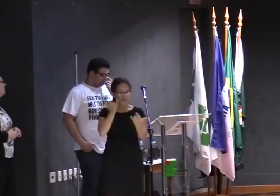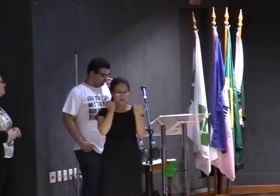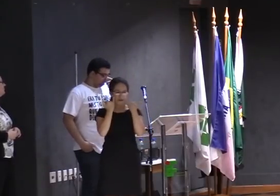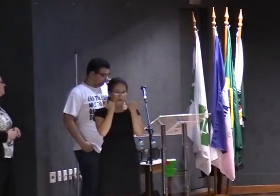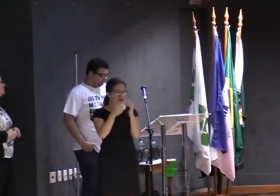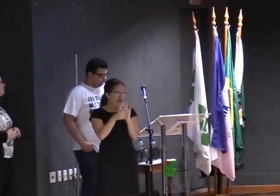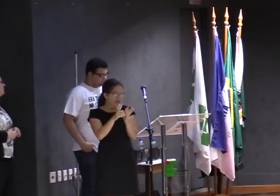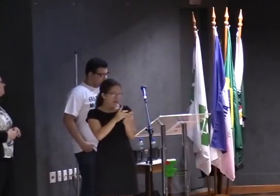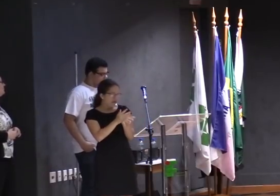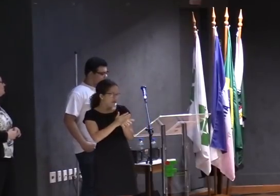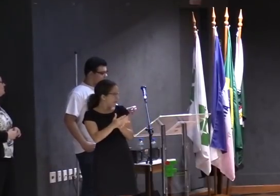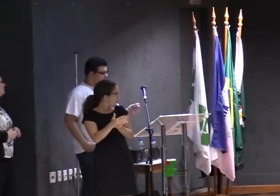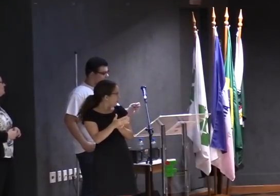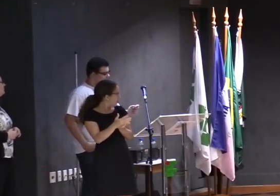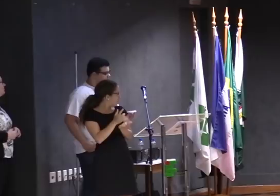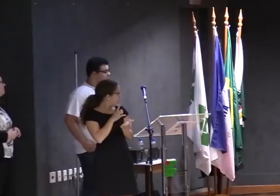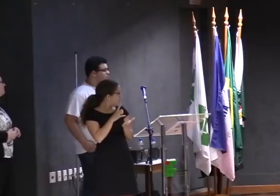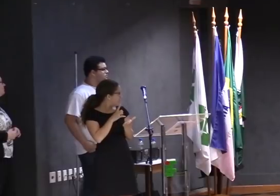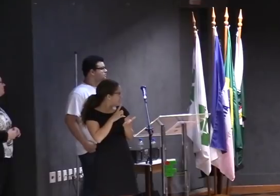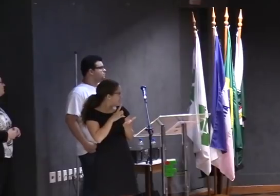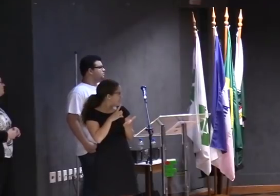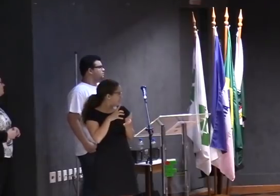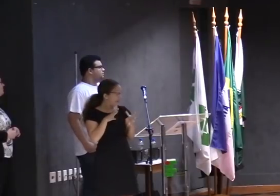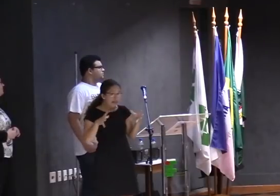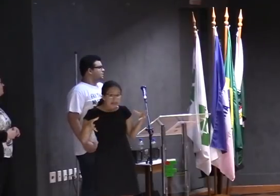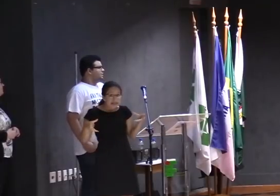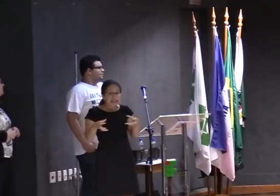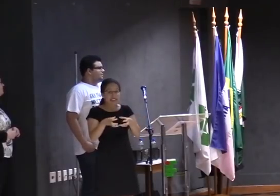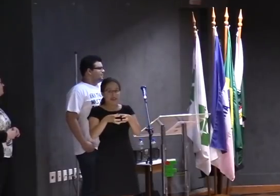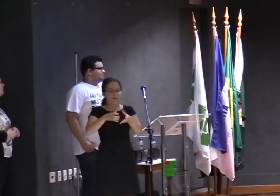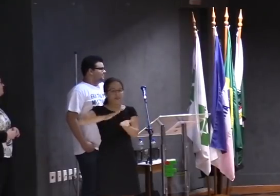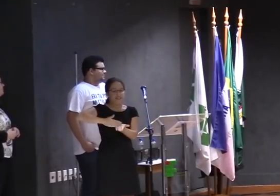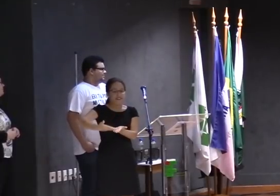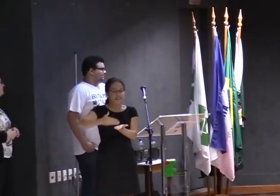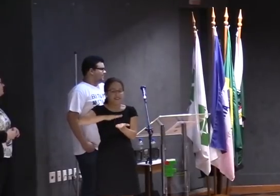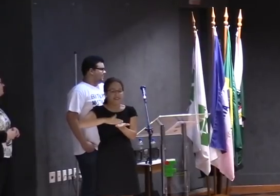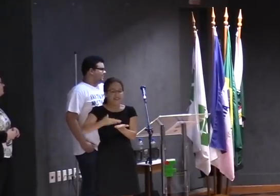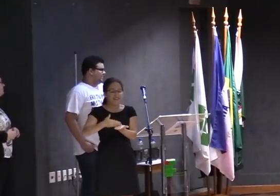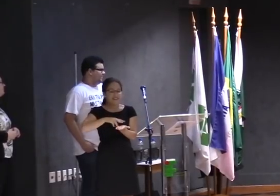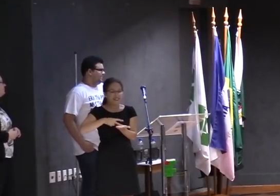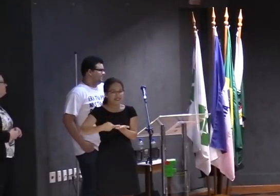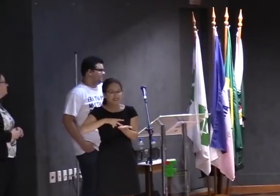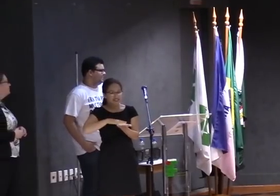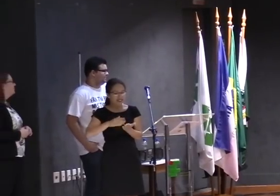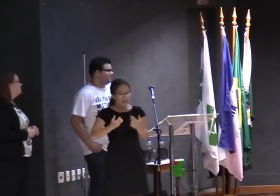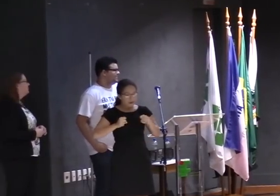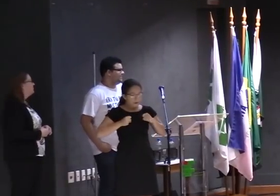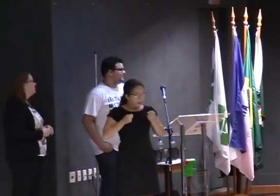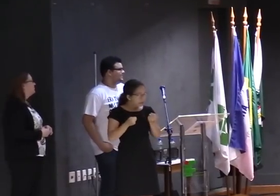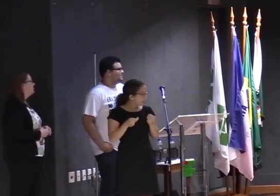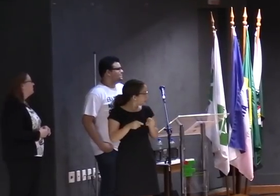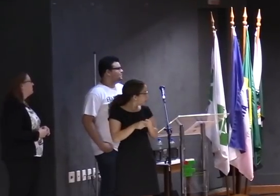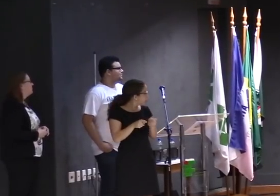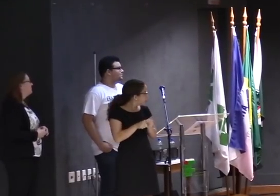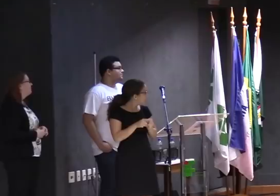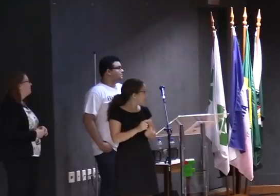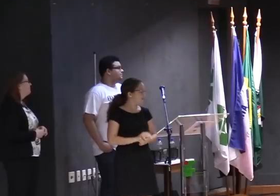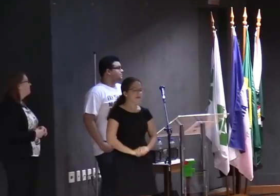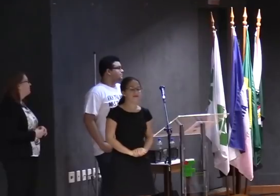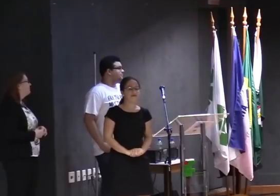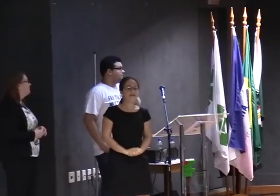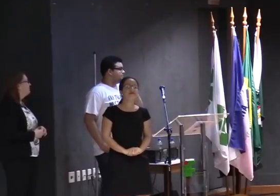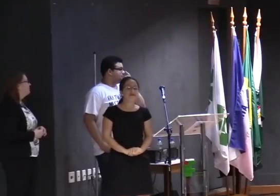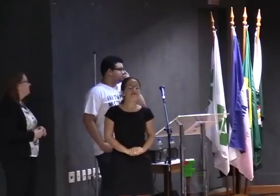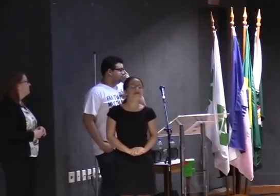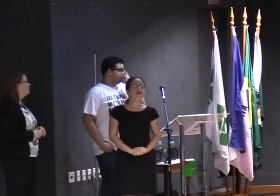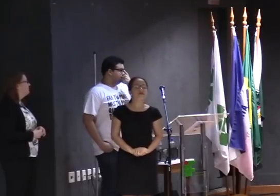começar. A gente está contando aqui com uma grande equipe, brava, corajosa, de pessoas para fazerem a